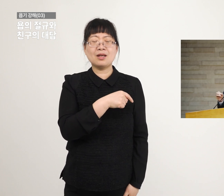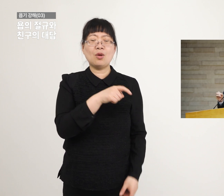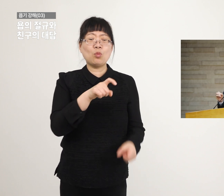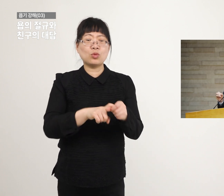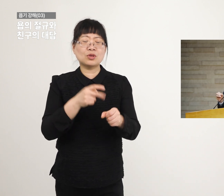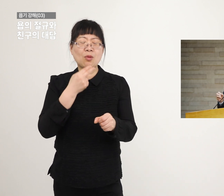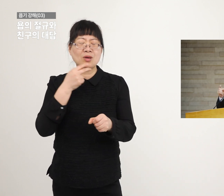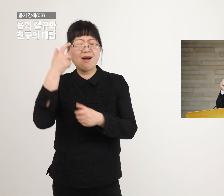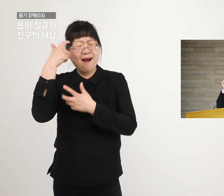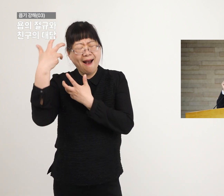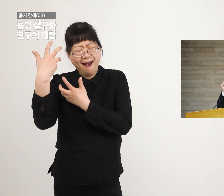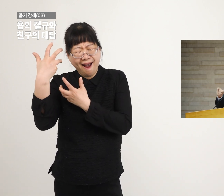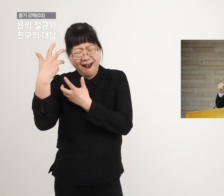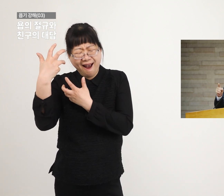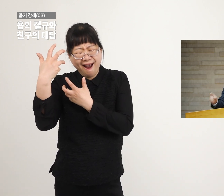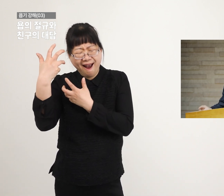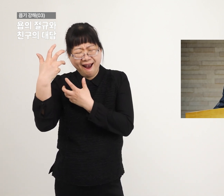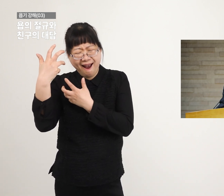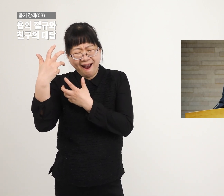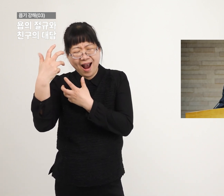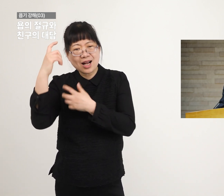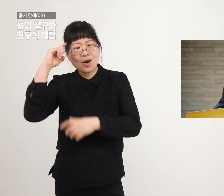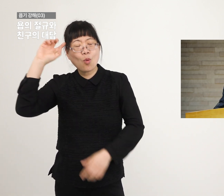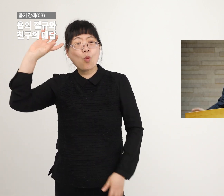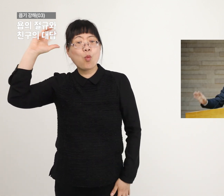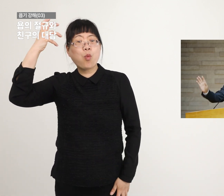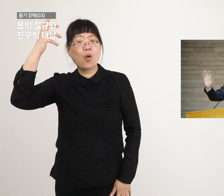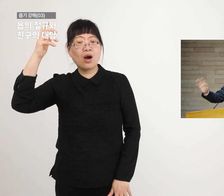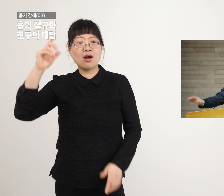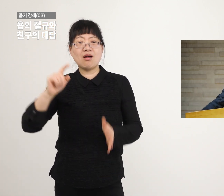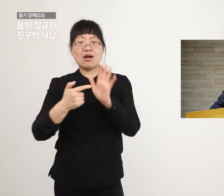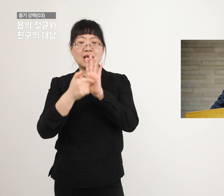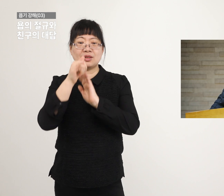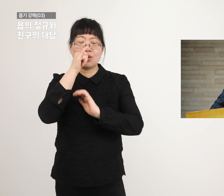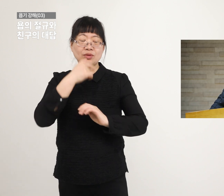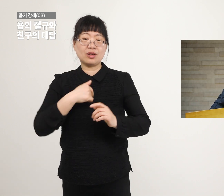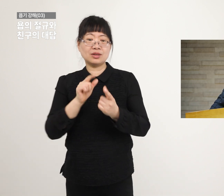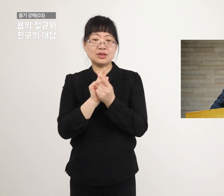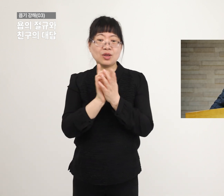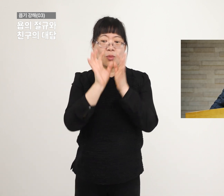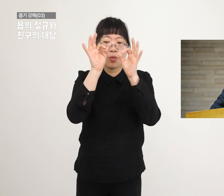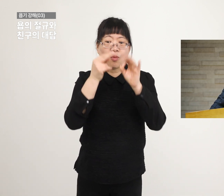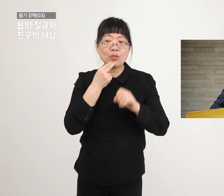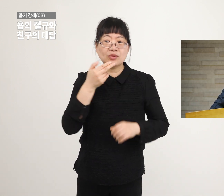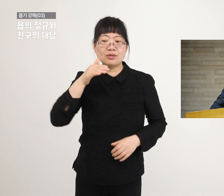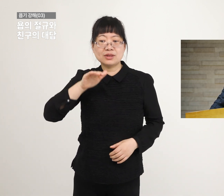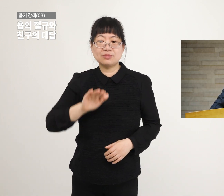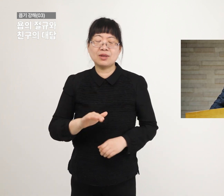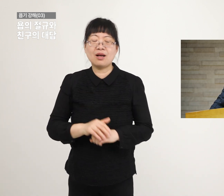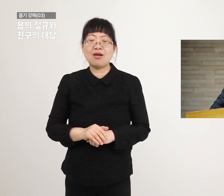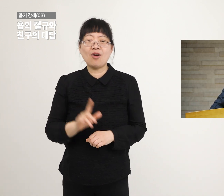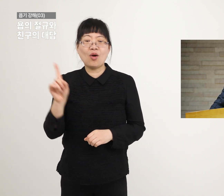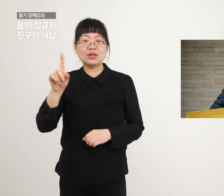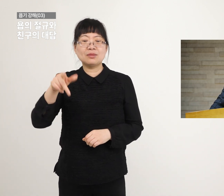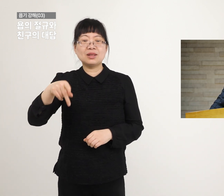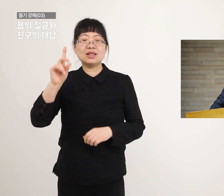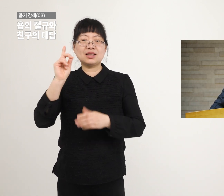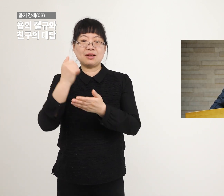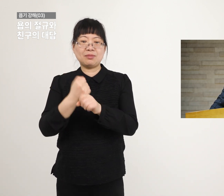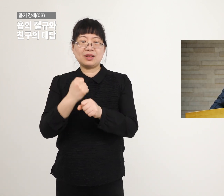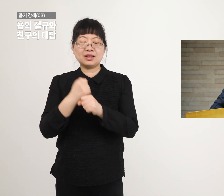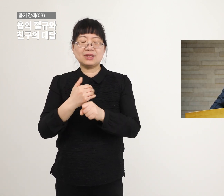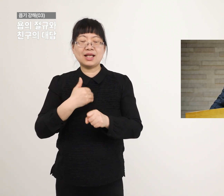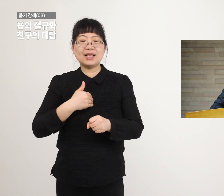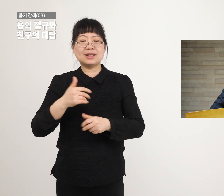맹목적이 되면 광기가 나타나는 거예요. 난 그거 보진 않았지만 요즘 뭐 어느 PD가 제작했다는